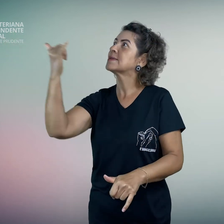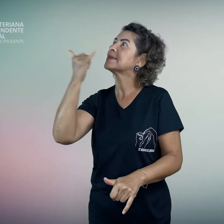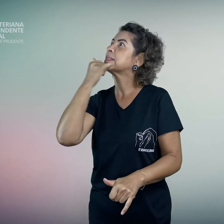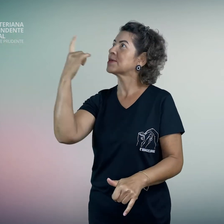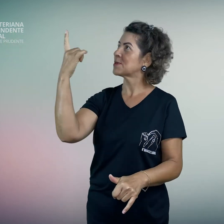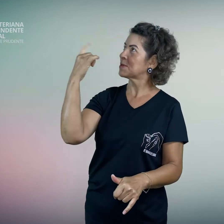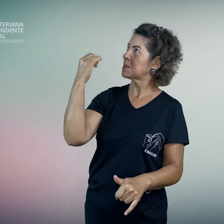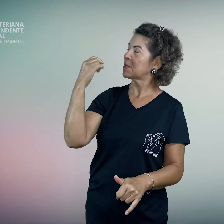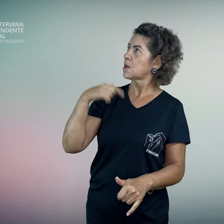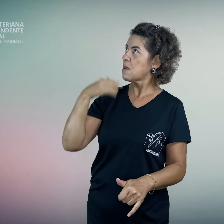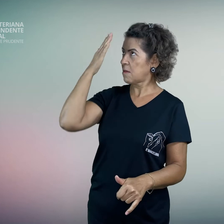Deus.